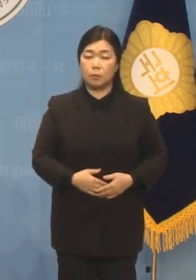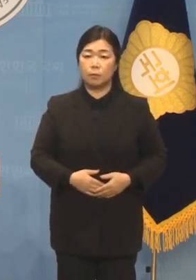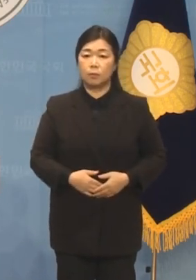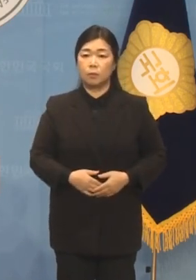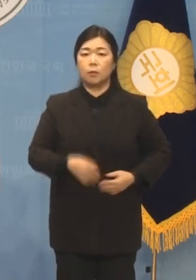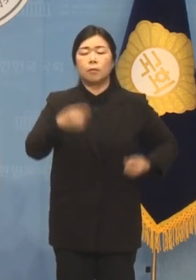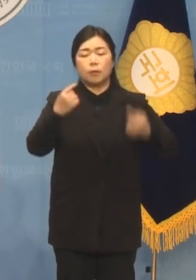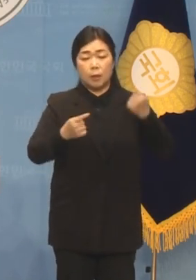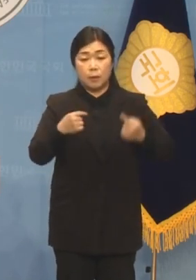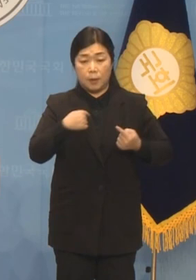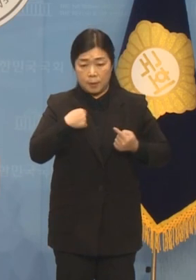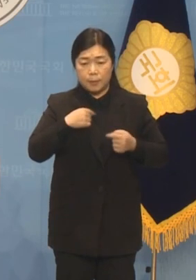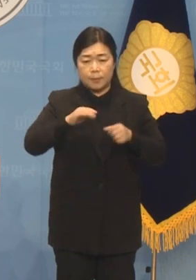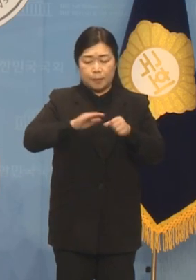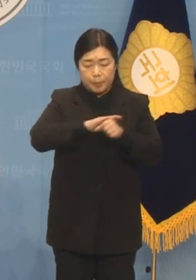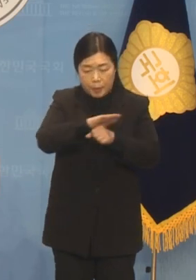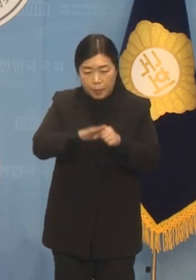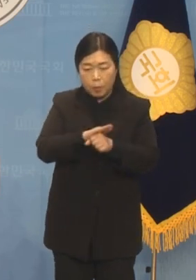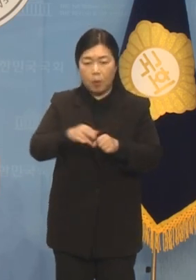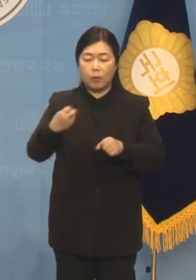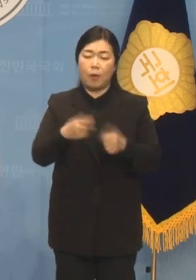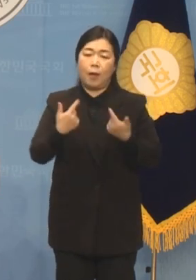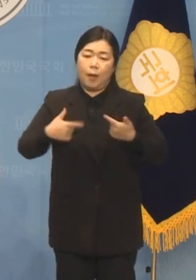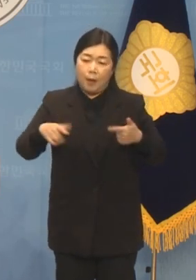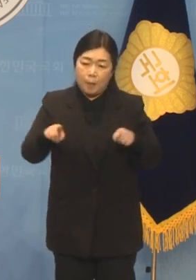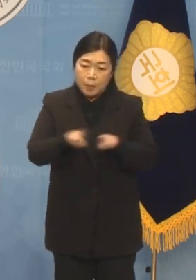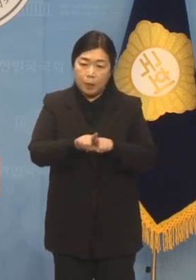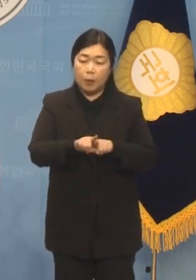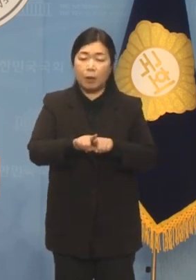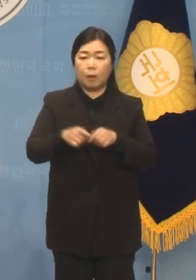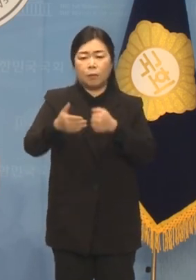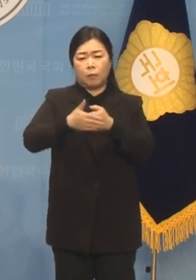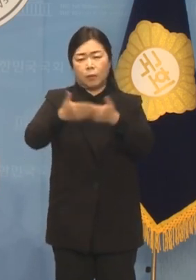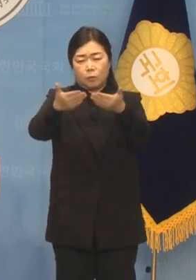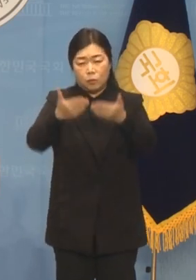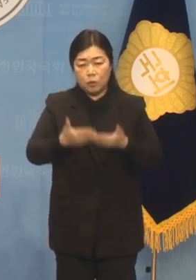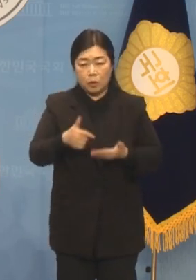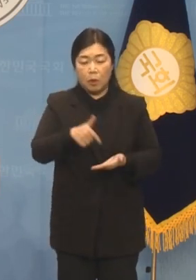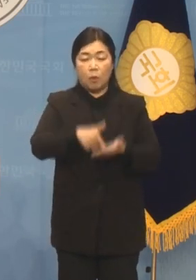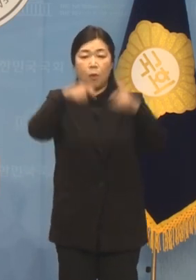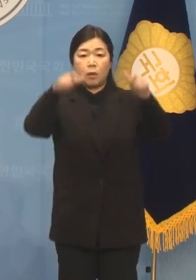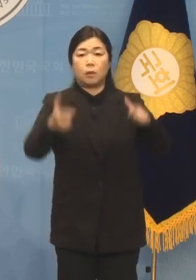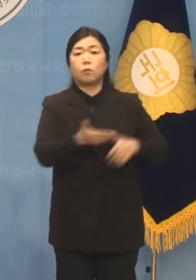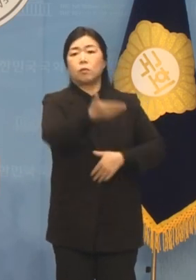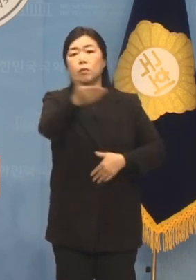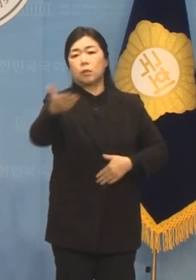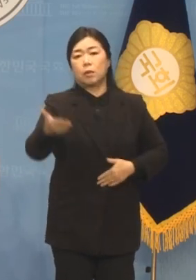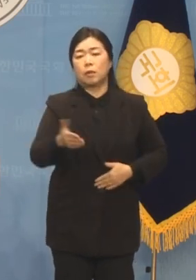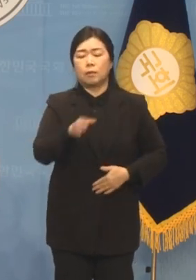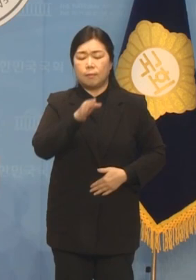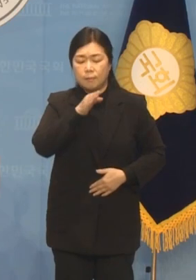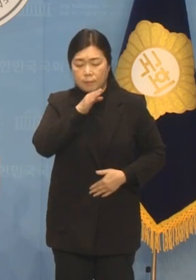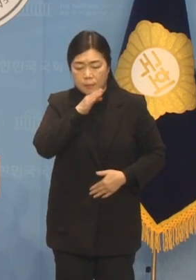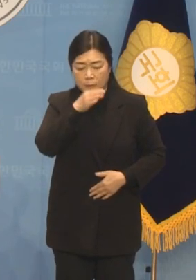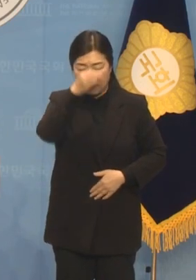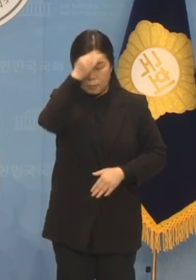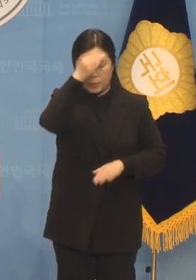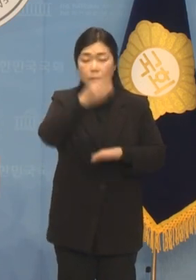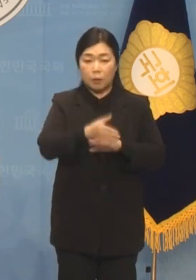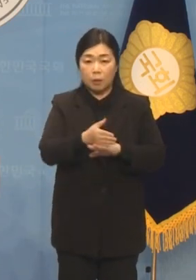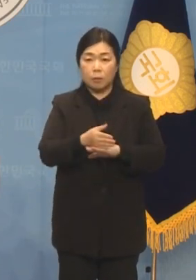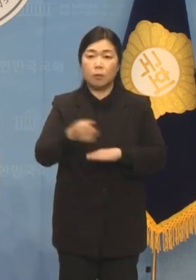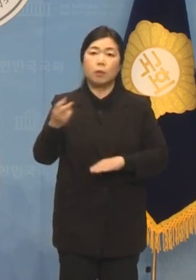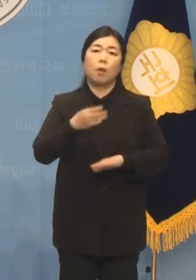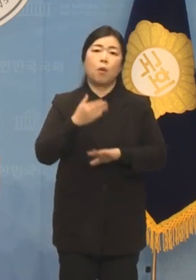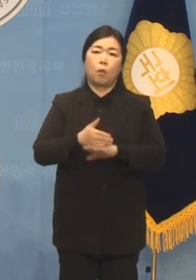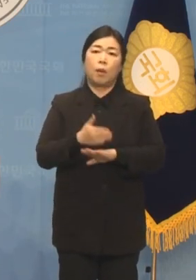무엇보다 저를 사랑하고 함께해 주신 광진구민 여러분께 미안함과 고마운